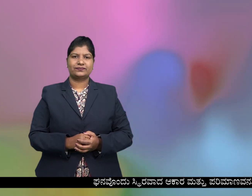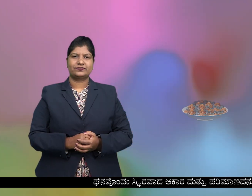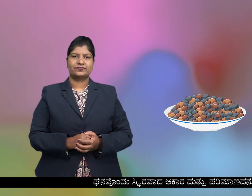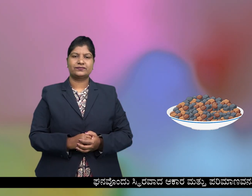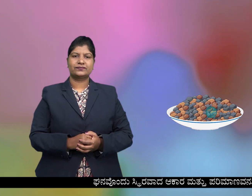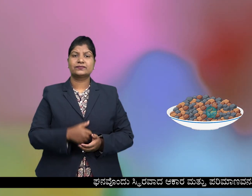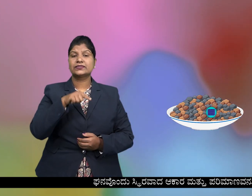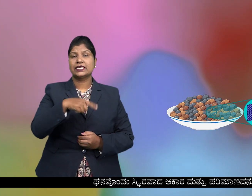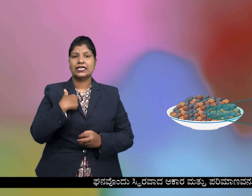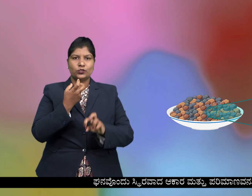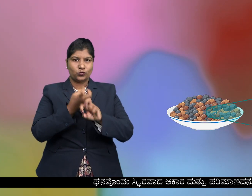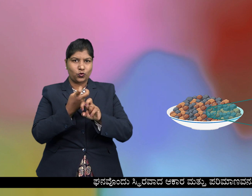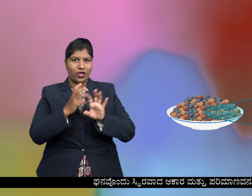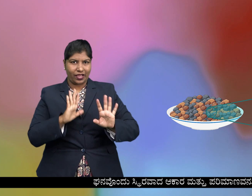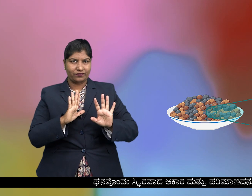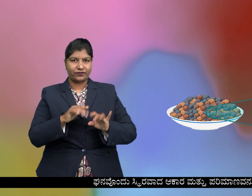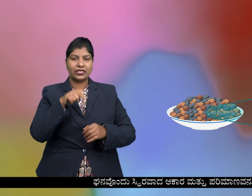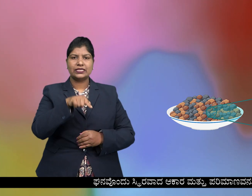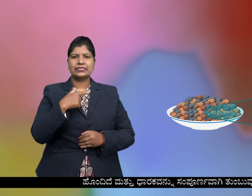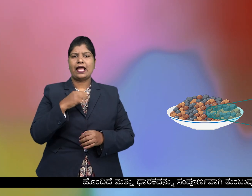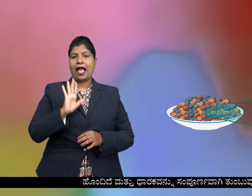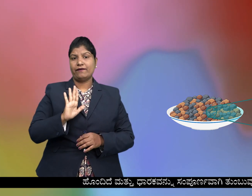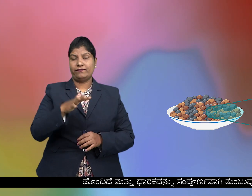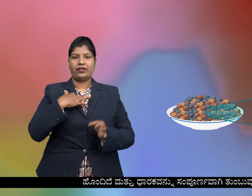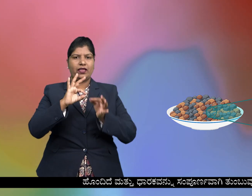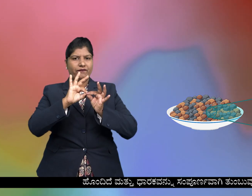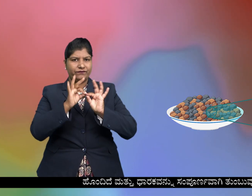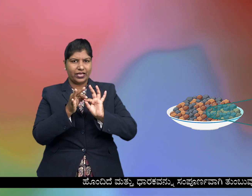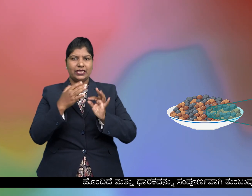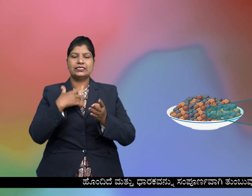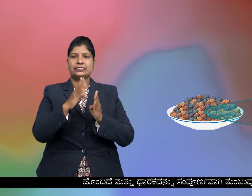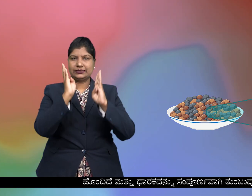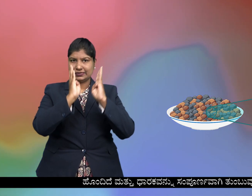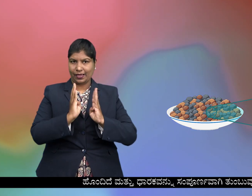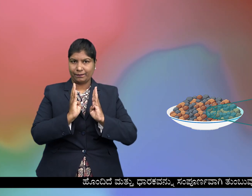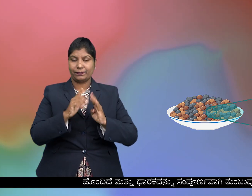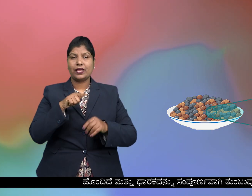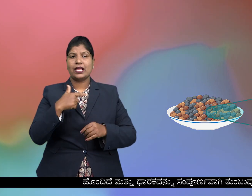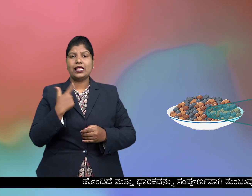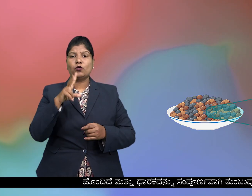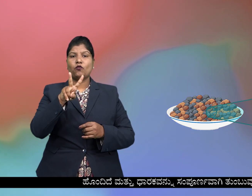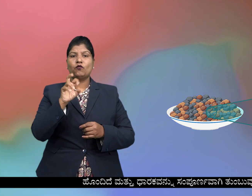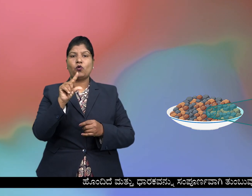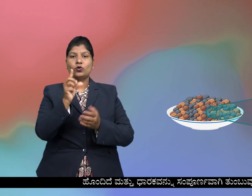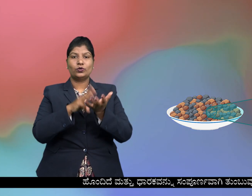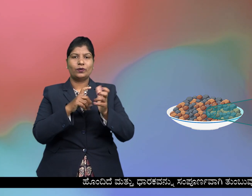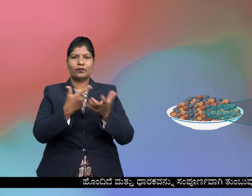ಘನವೊಂದು ಸ್ಥಿರವಾದ ಆಕಾರ ಮತ್ತು ಪರಿಮಾಣವನ್ನ ಹೊಂದಿದೆ ಮತ್ತು ಧಾರಕವನ್ನ ಸಂಪೂರ್ಣವಾಗಿ ತುಂಬುವುದಿಲ್ಲ.